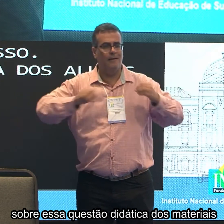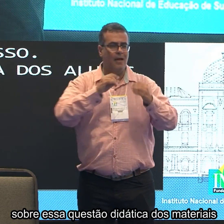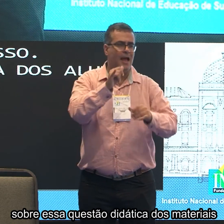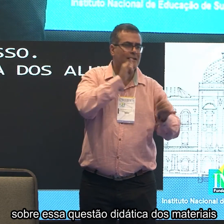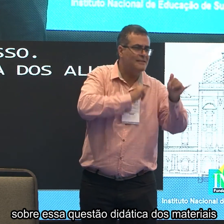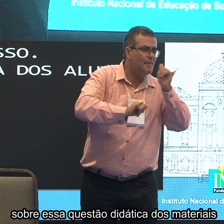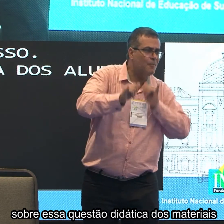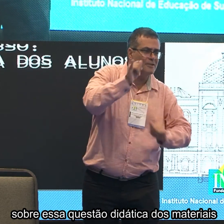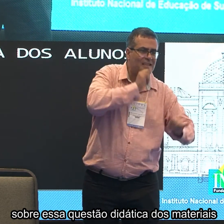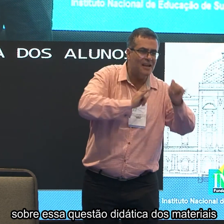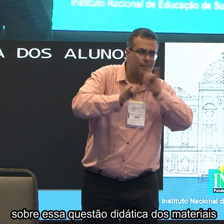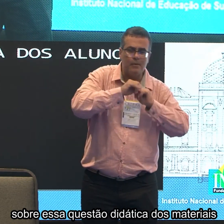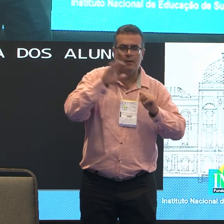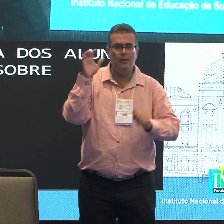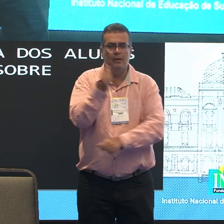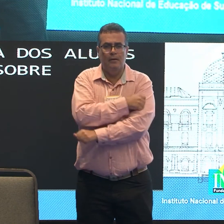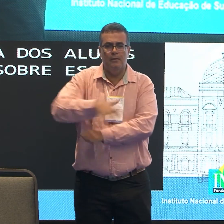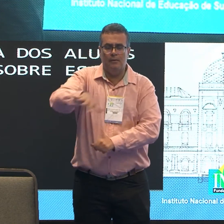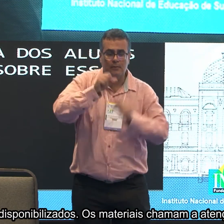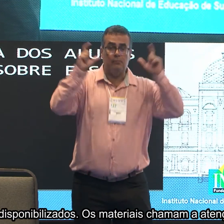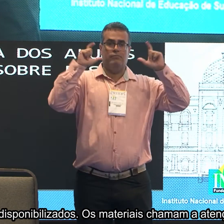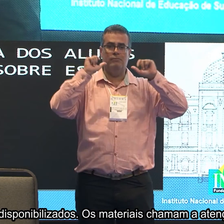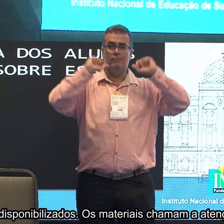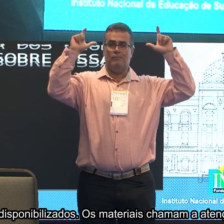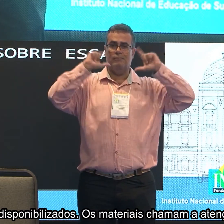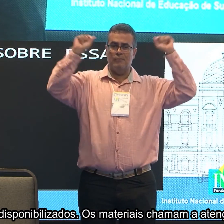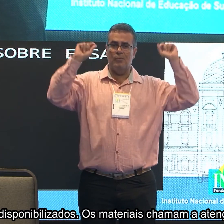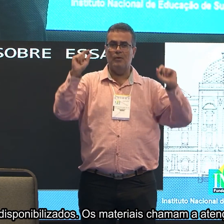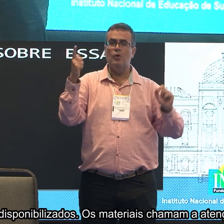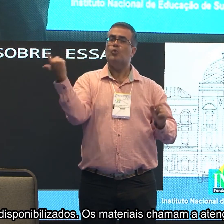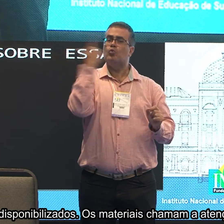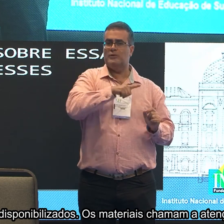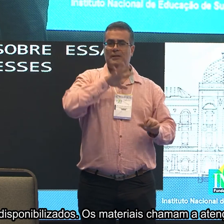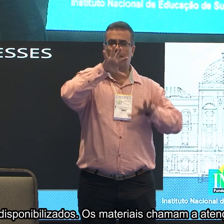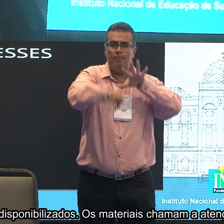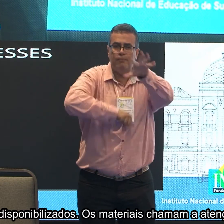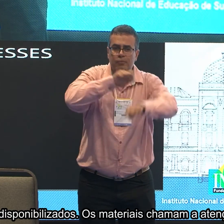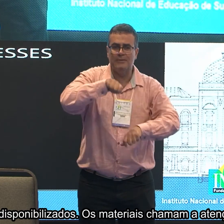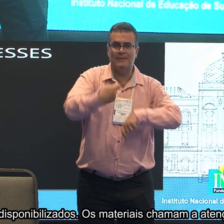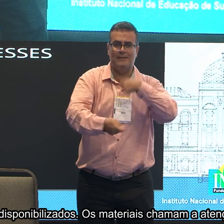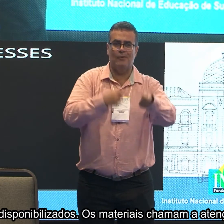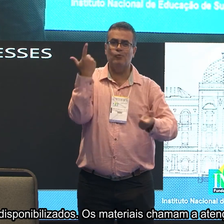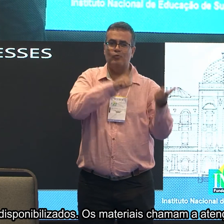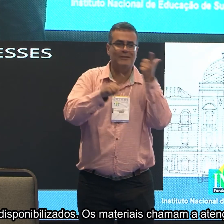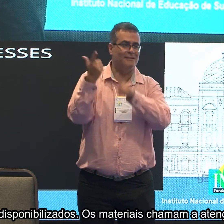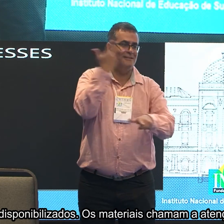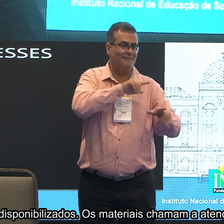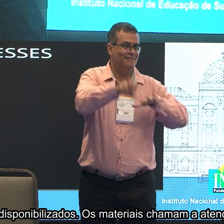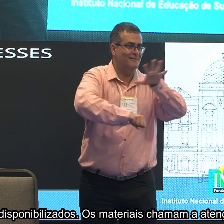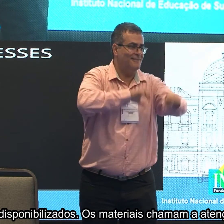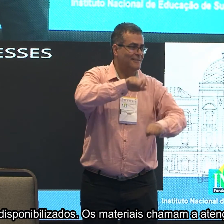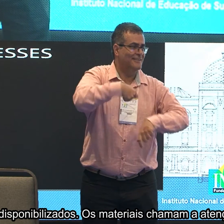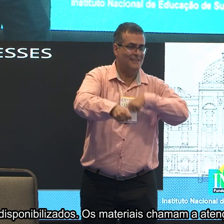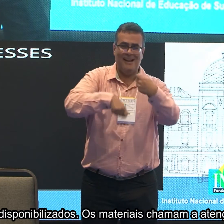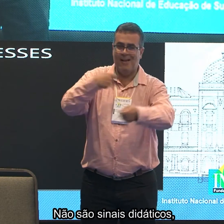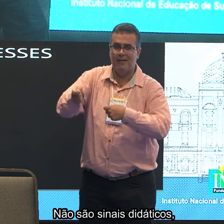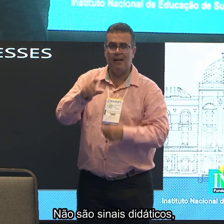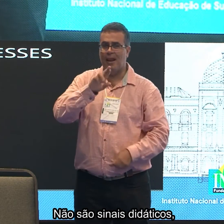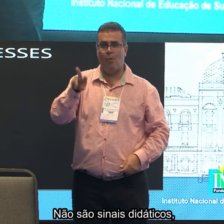materiais que são disponibilizados, e isso chama a atenção deles, né? Esses materiais, esses